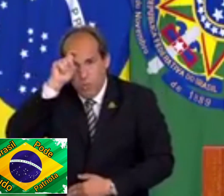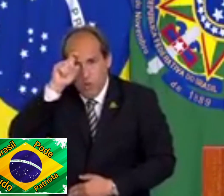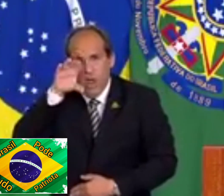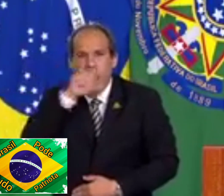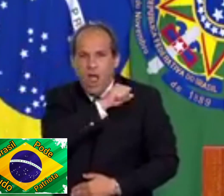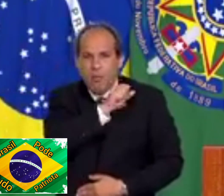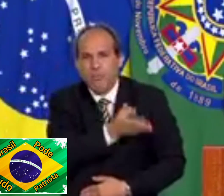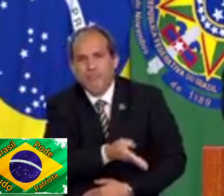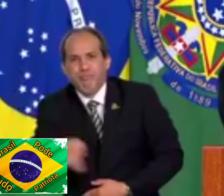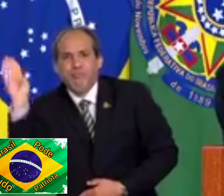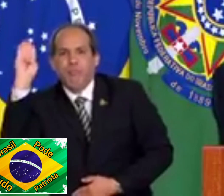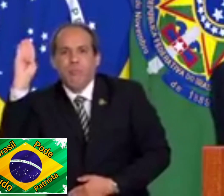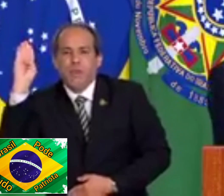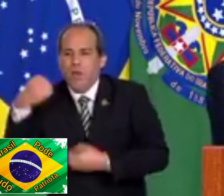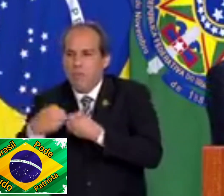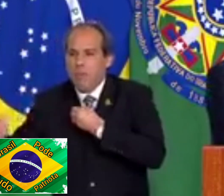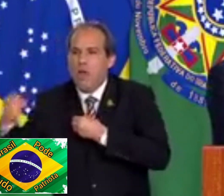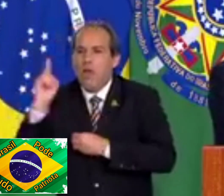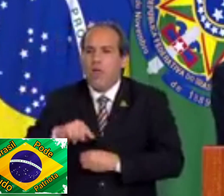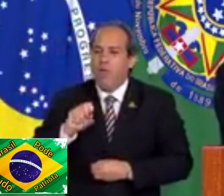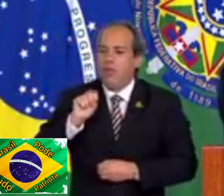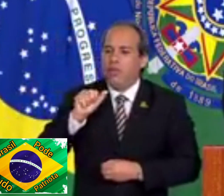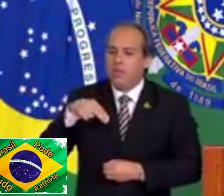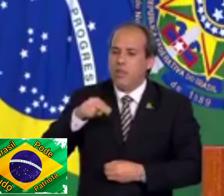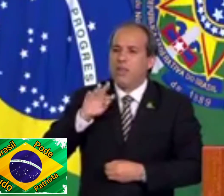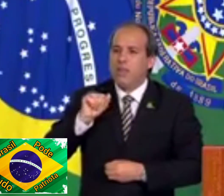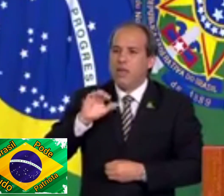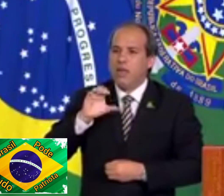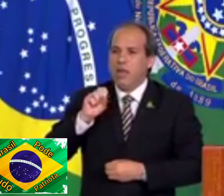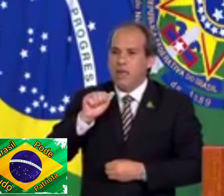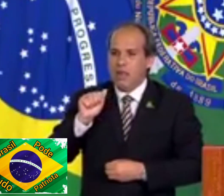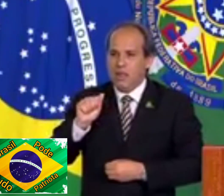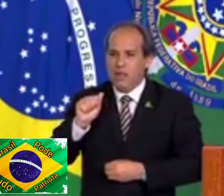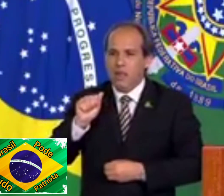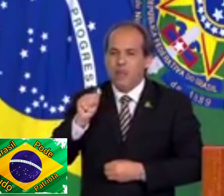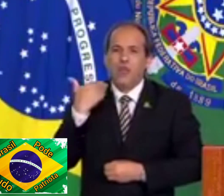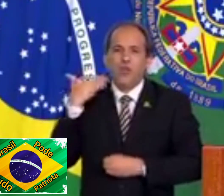No caso, a Santa Casa de Juiz de Fora.